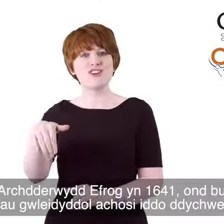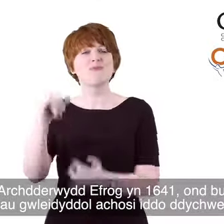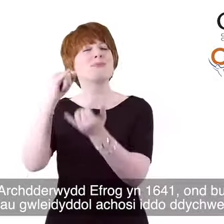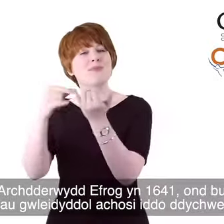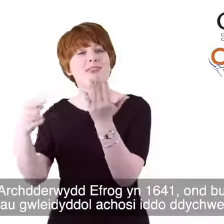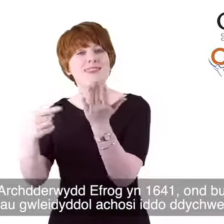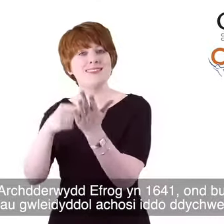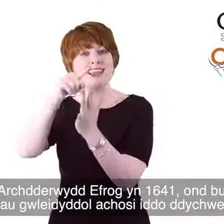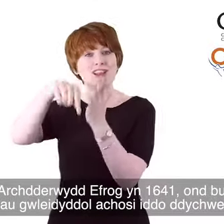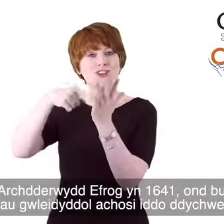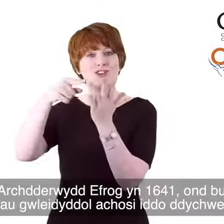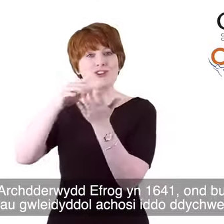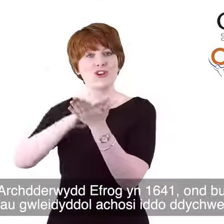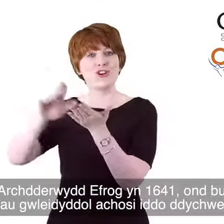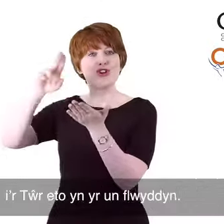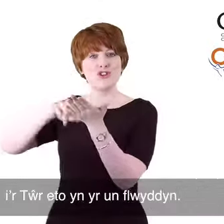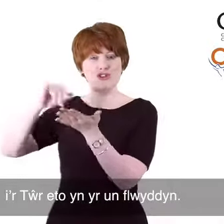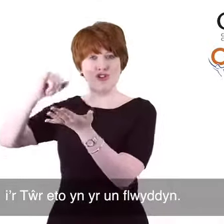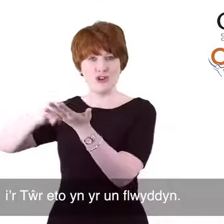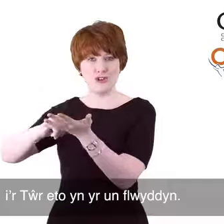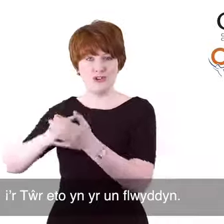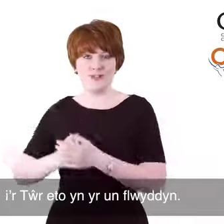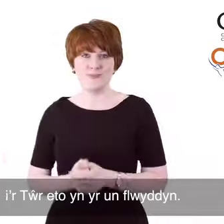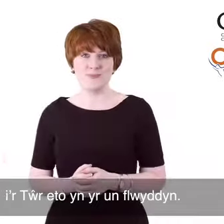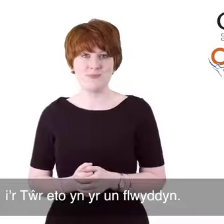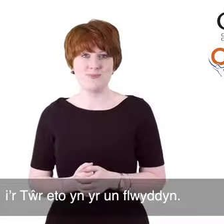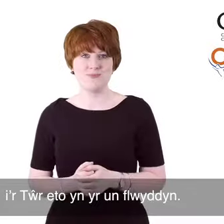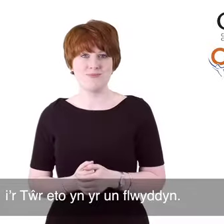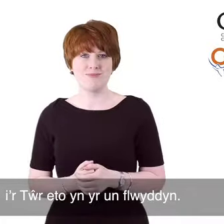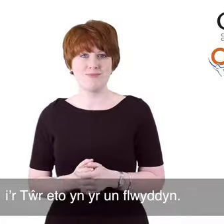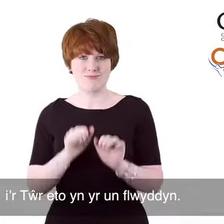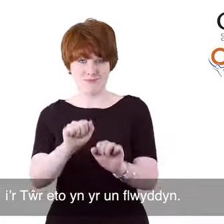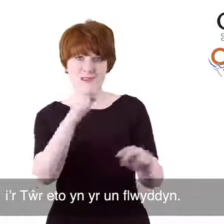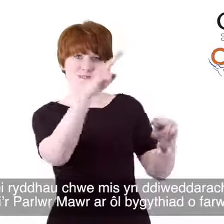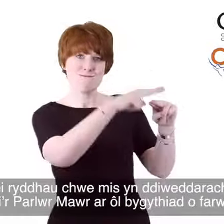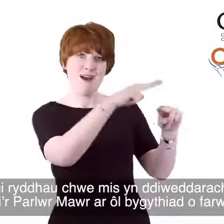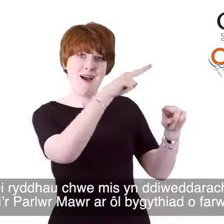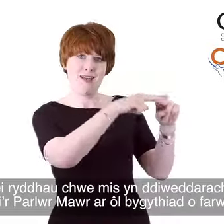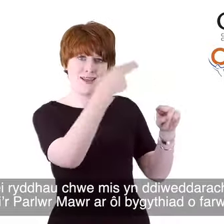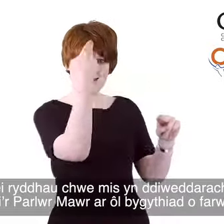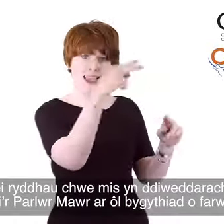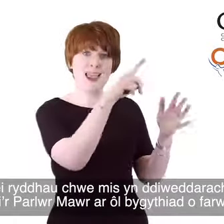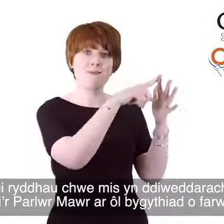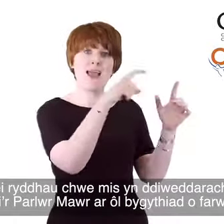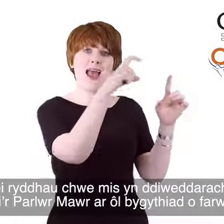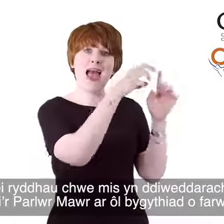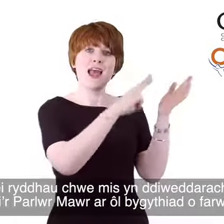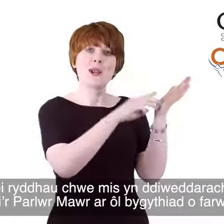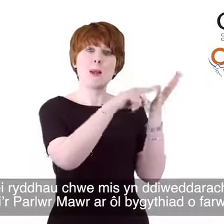gwleidyddol achosi iddo'r dychwelir i'r tŵr eto yn yr un flwyddyn. Cafodd ei ryddhau 6 mis yn ddiweddarach